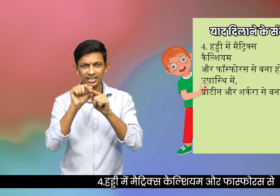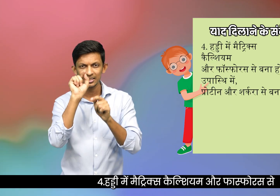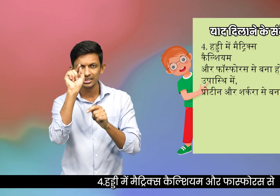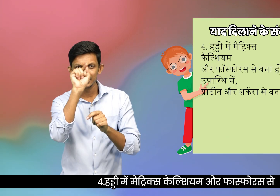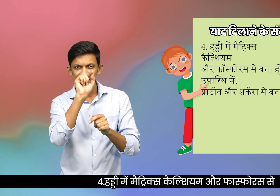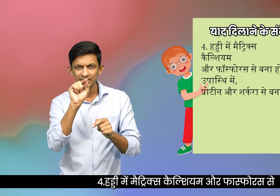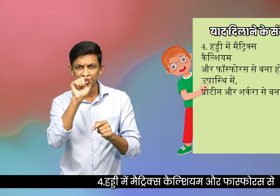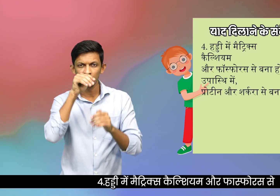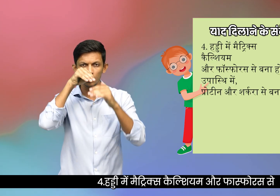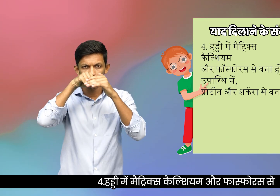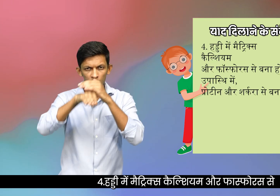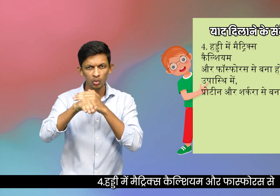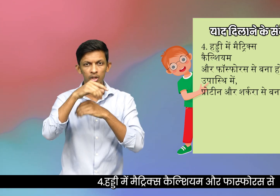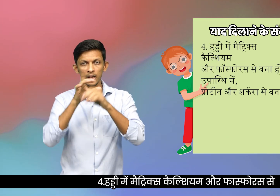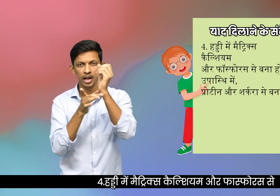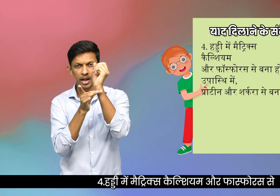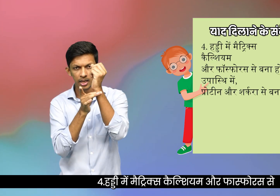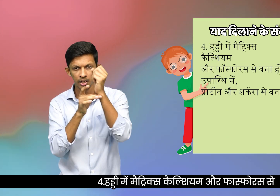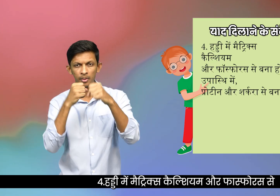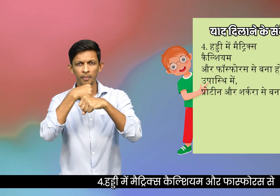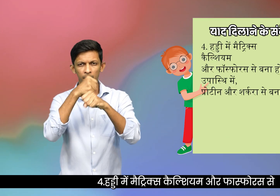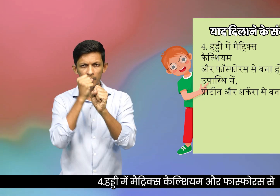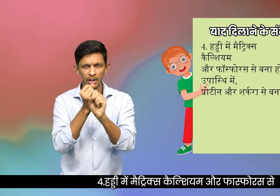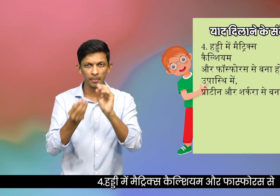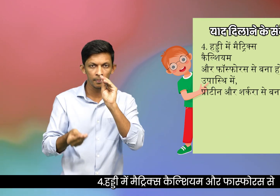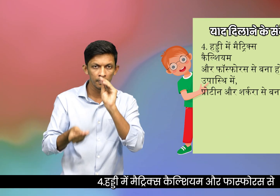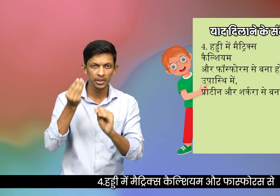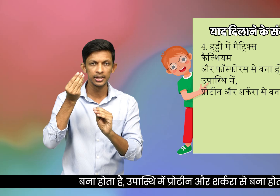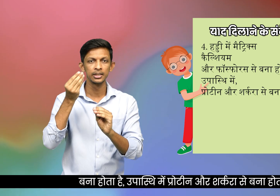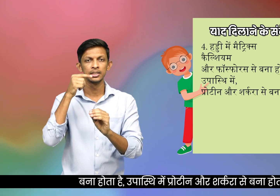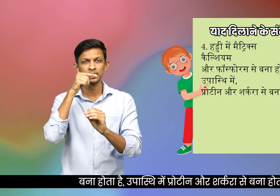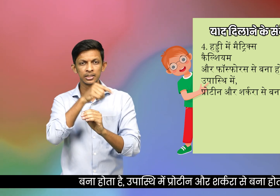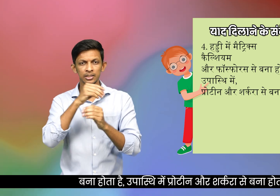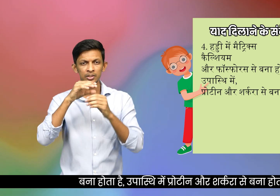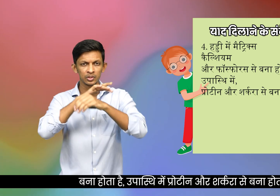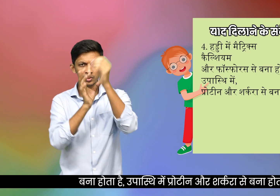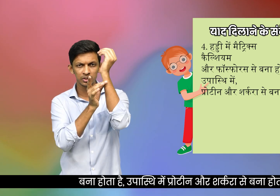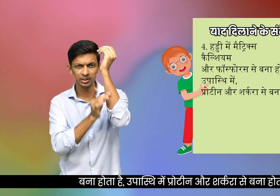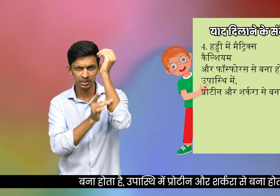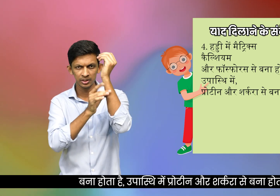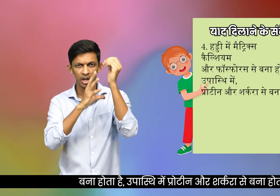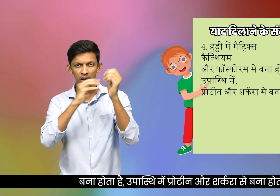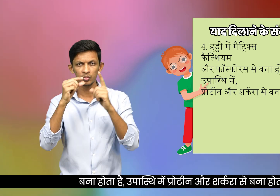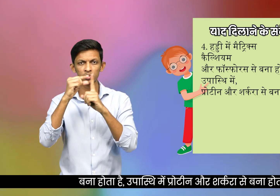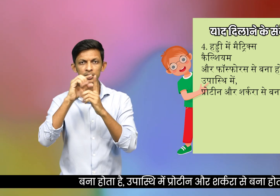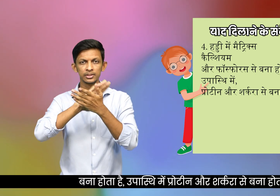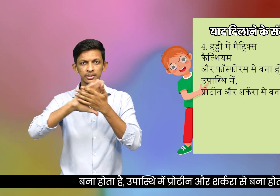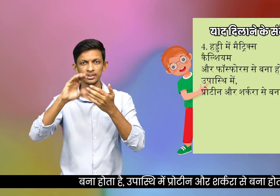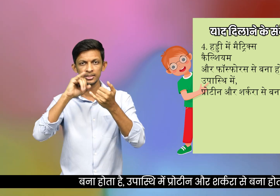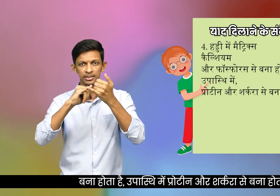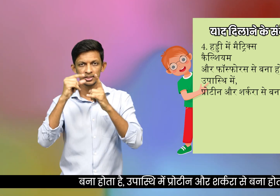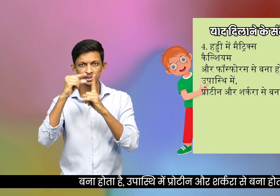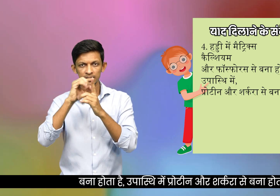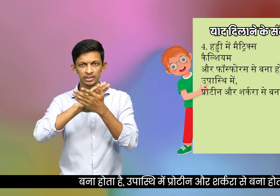चौथा, हड्डी में मैट्रिक्स कैल्शियम और फास्फोरस से बना होता है। उपस्थित में प्रोटीन